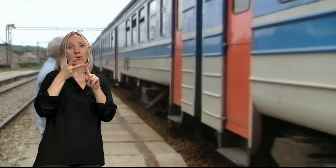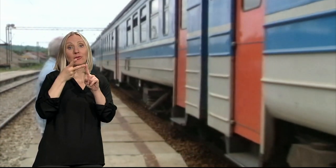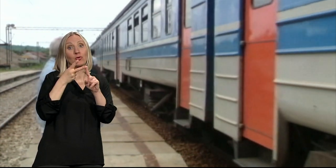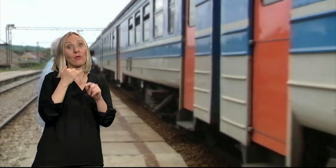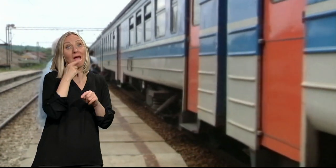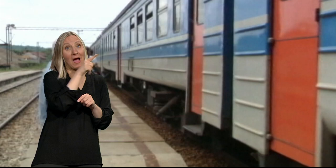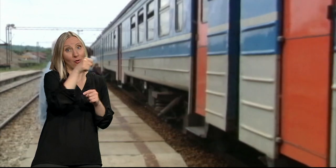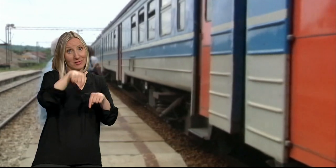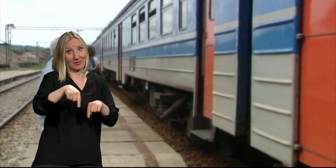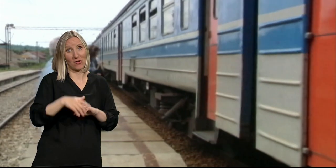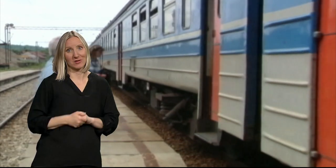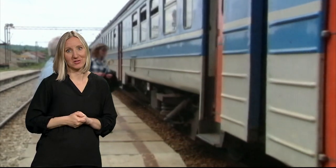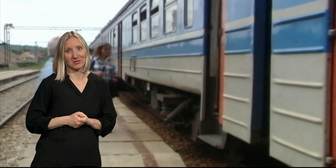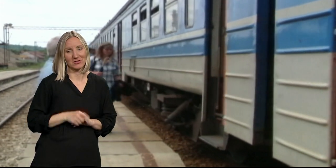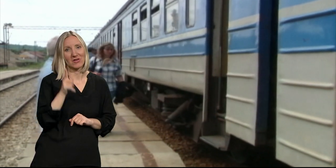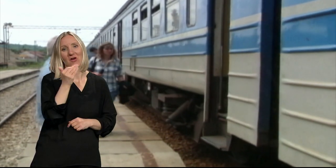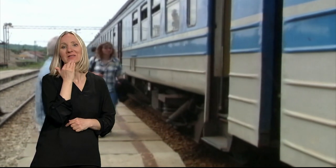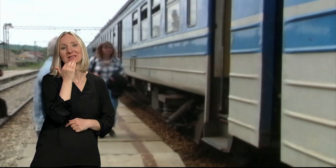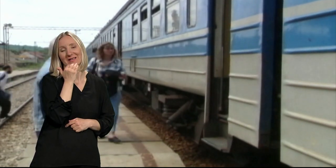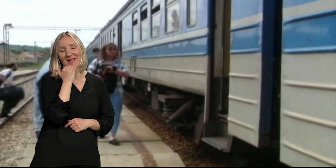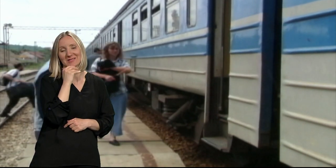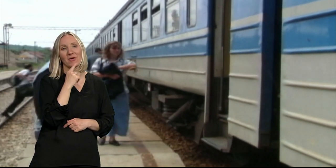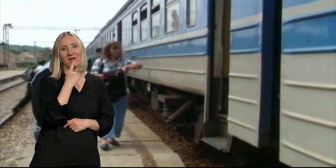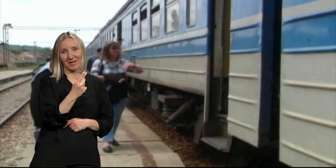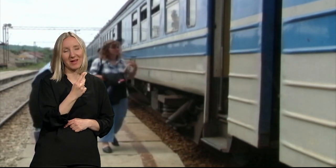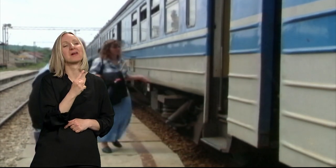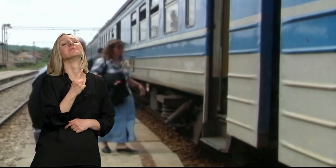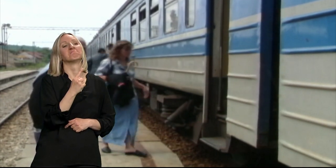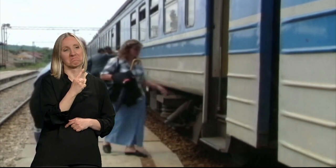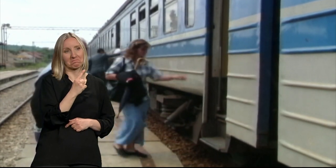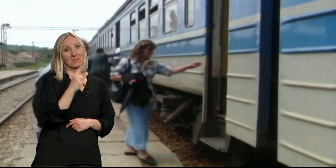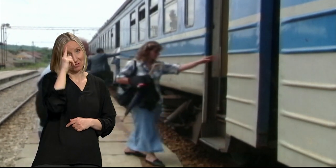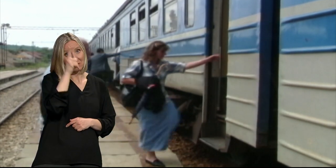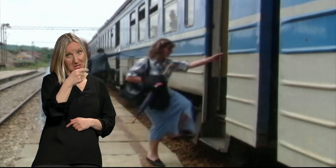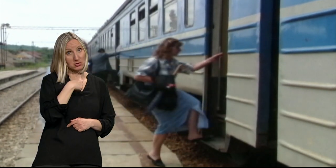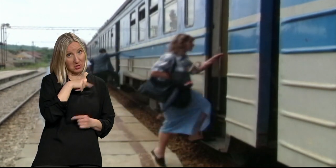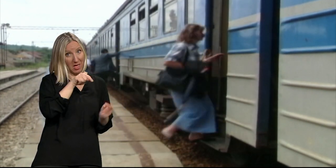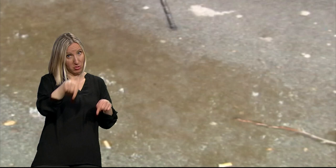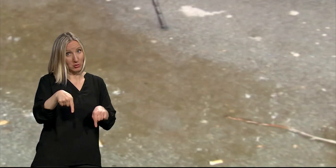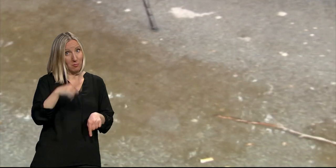dođeš. Ja se tad nasmejao i rekao, znači stari da ja dođem, da ti dođeš.